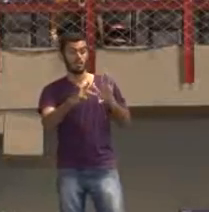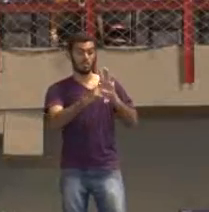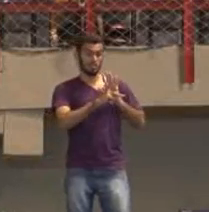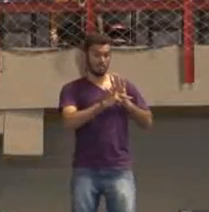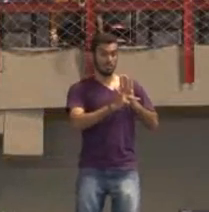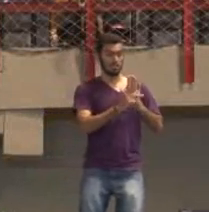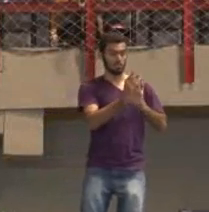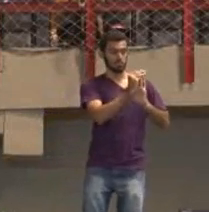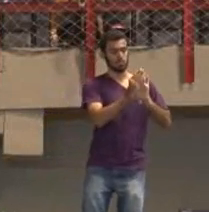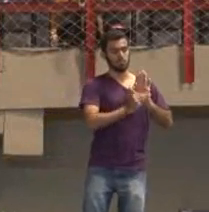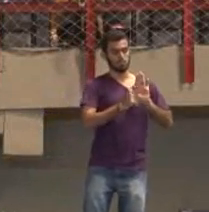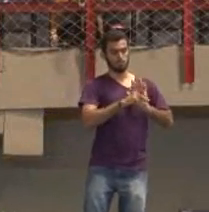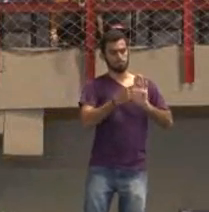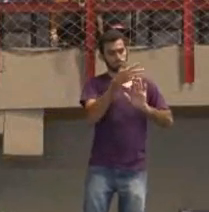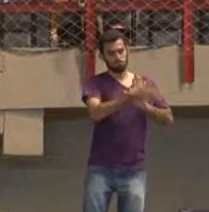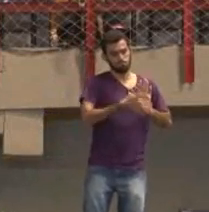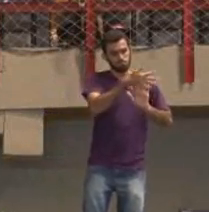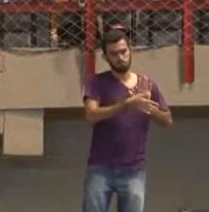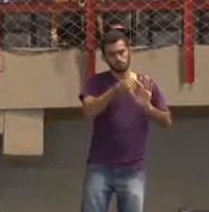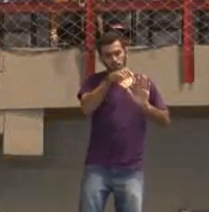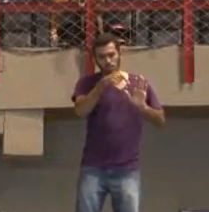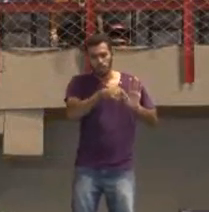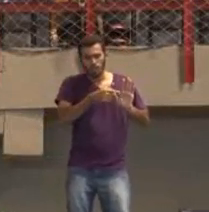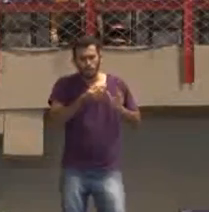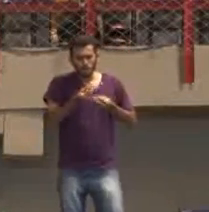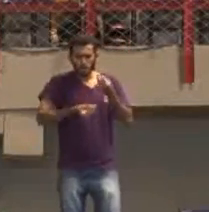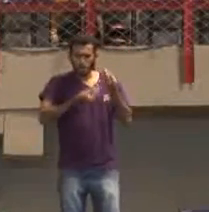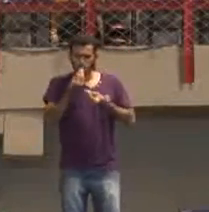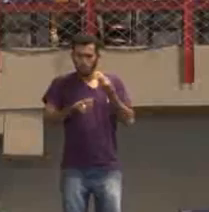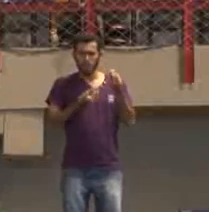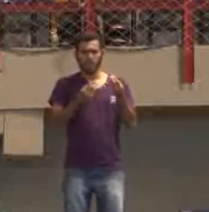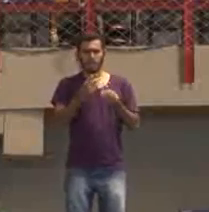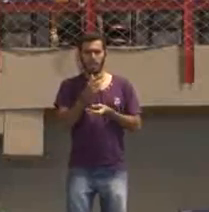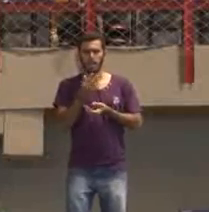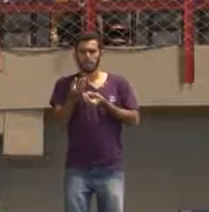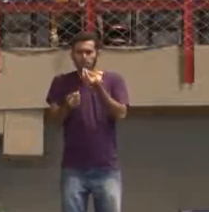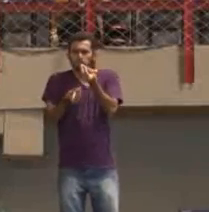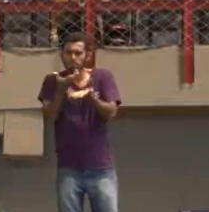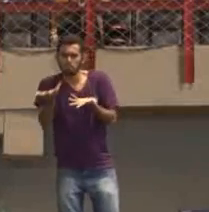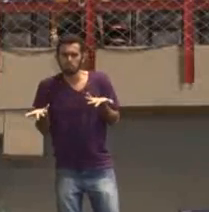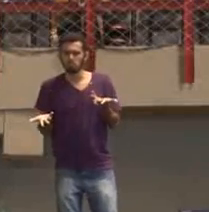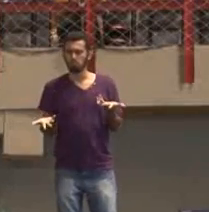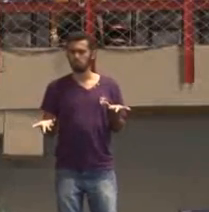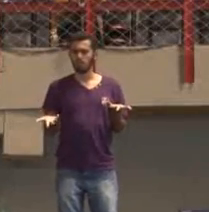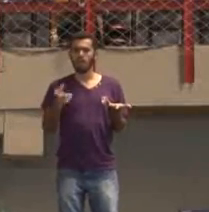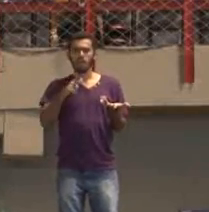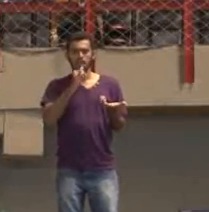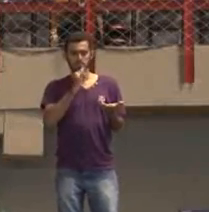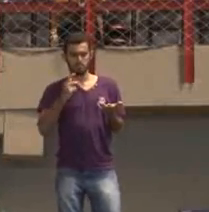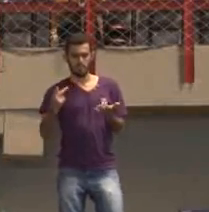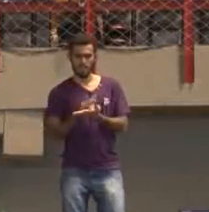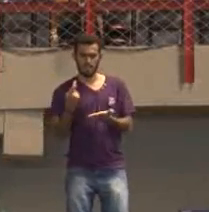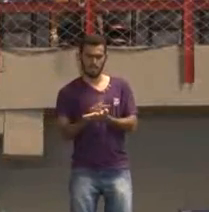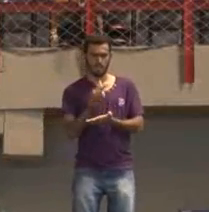conteúdo. Como é uma licença poética da forma? São os erros de gramática.